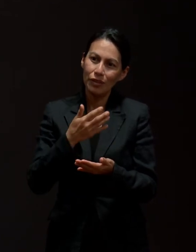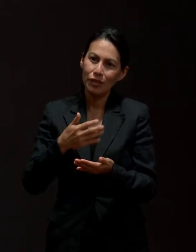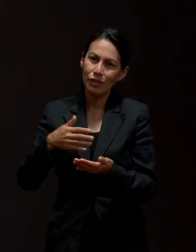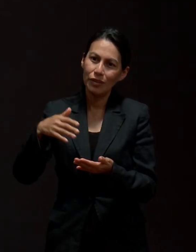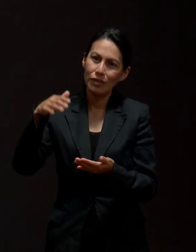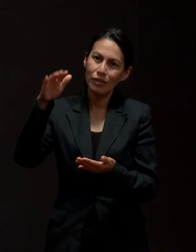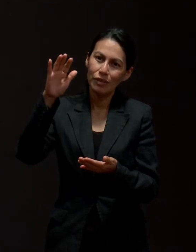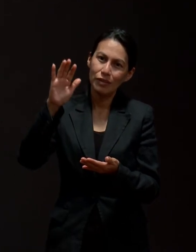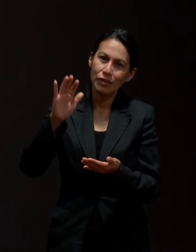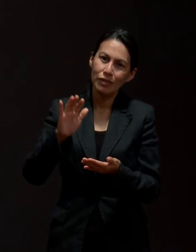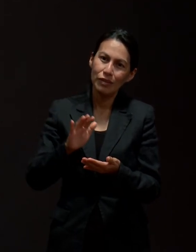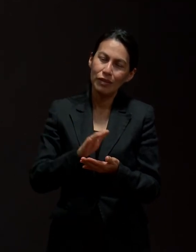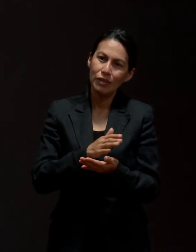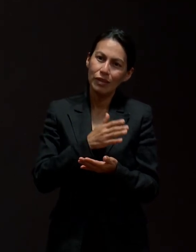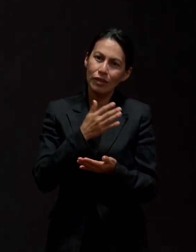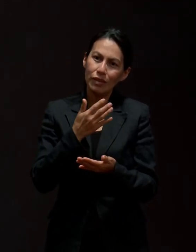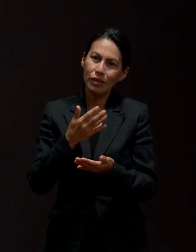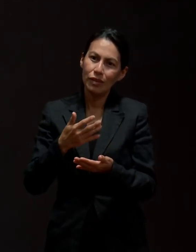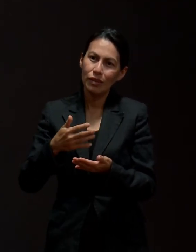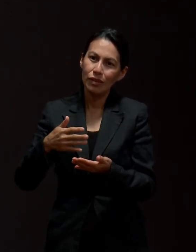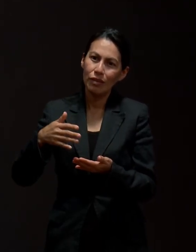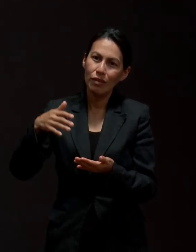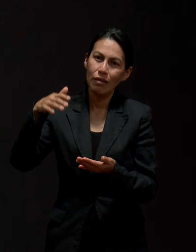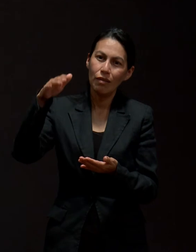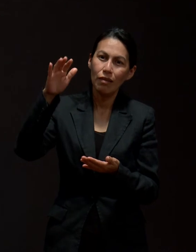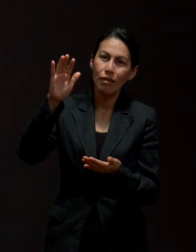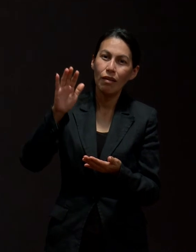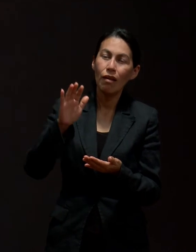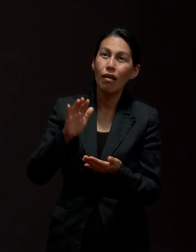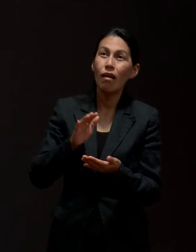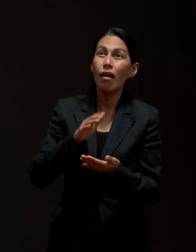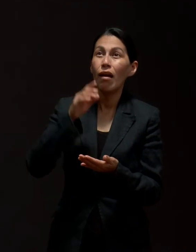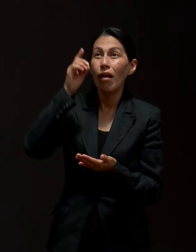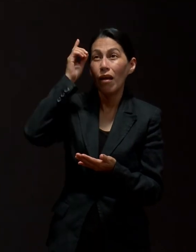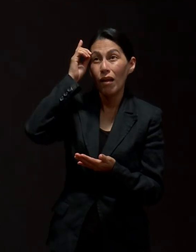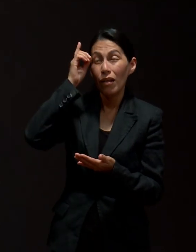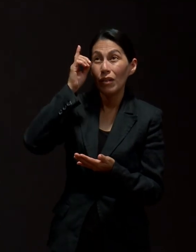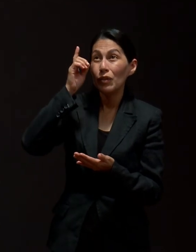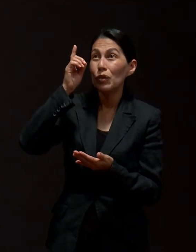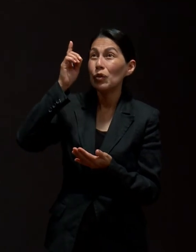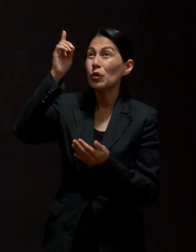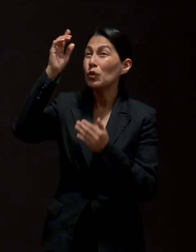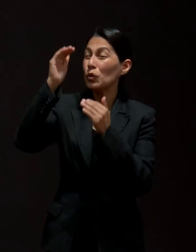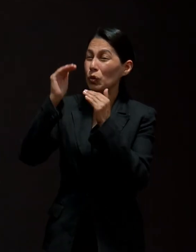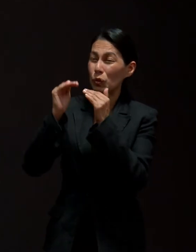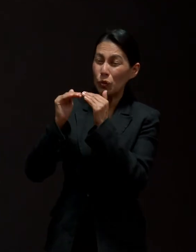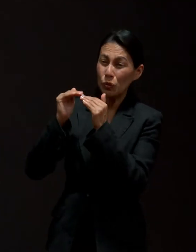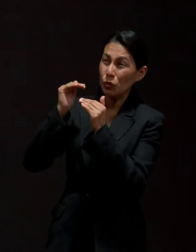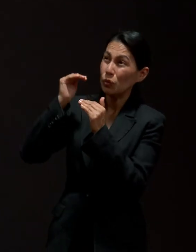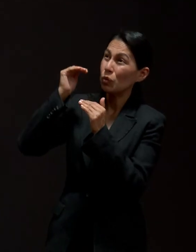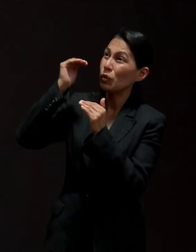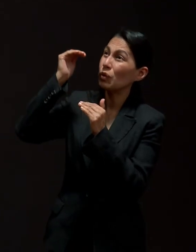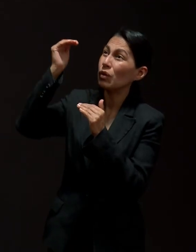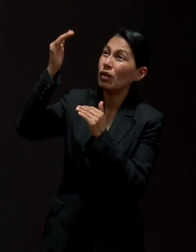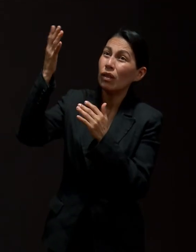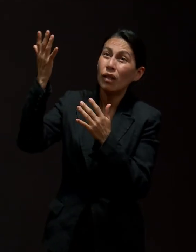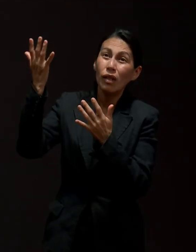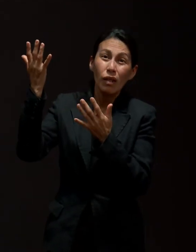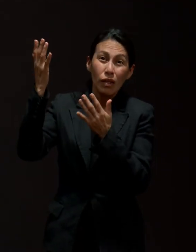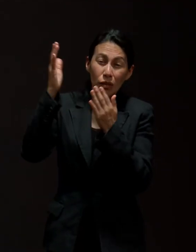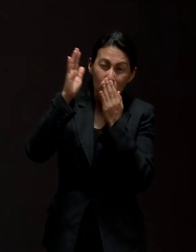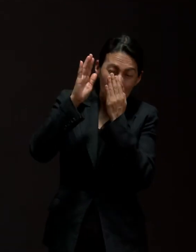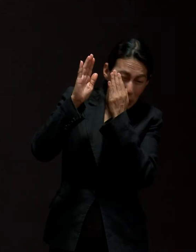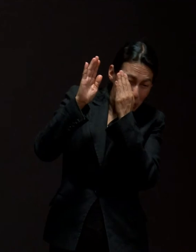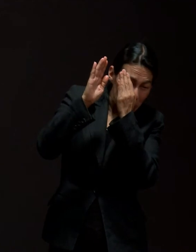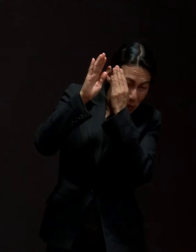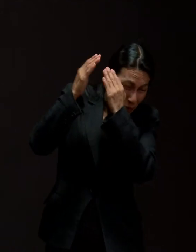¿A dónde iré de ti, Señor, de tu